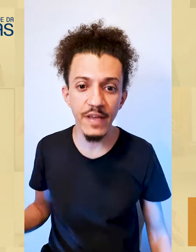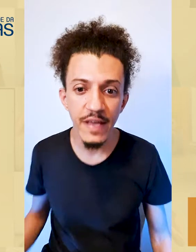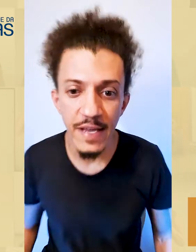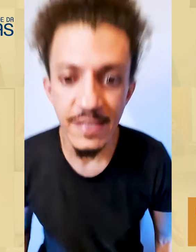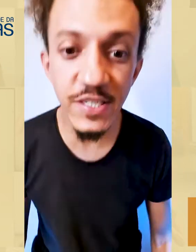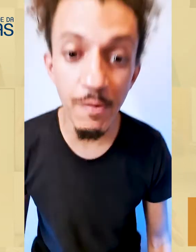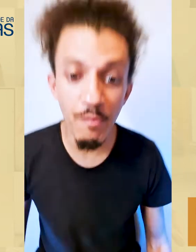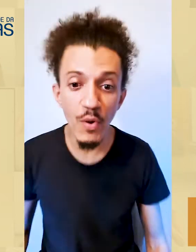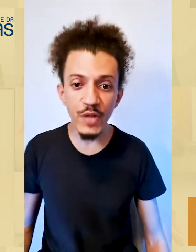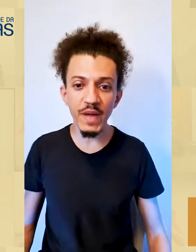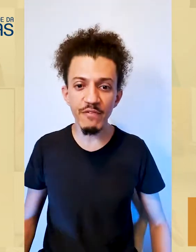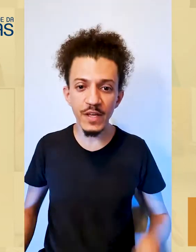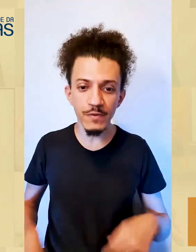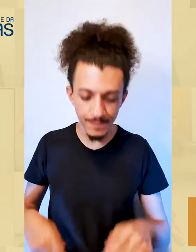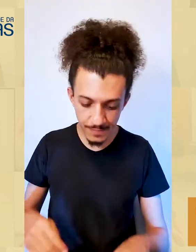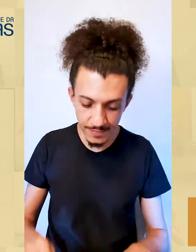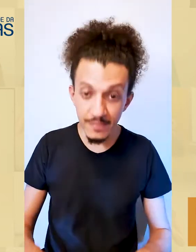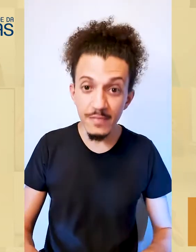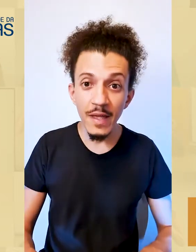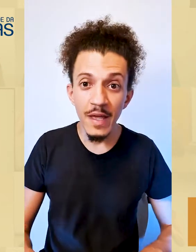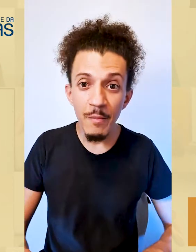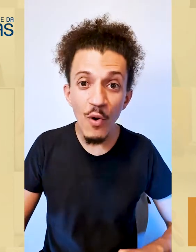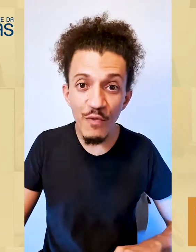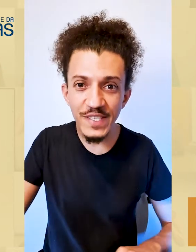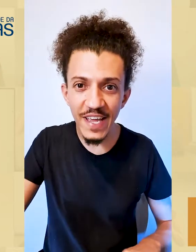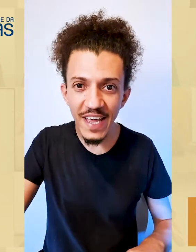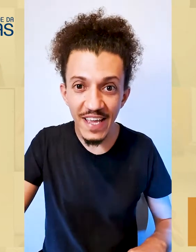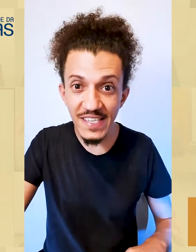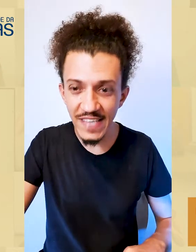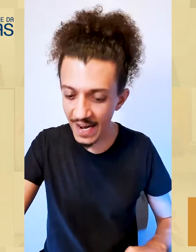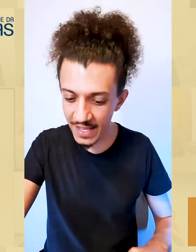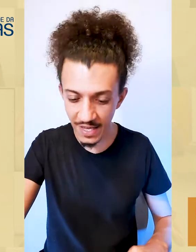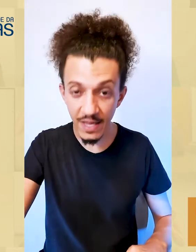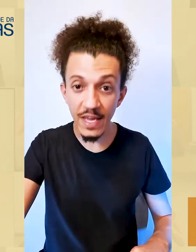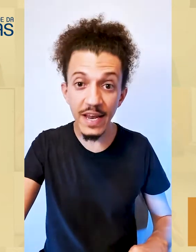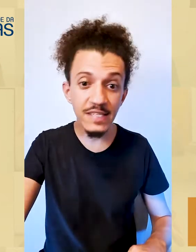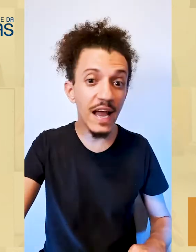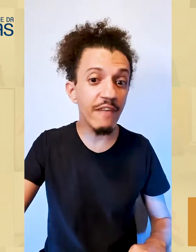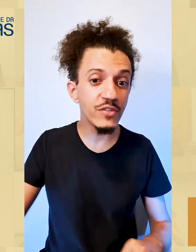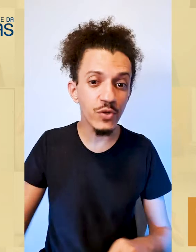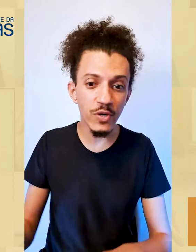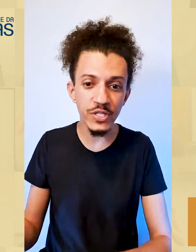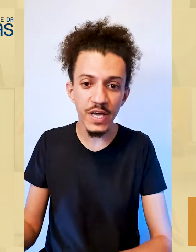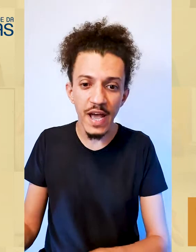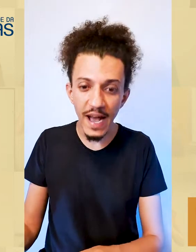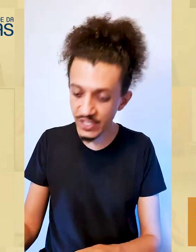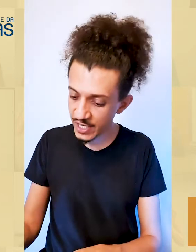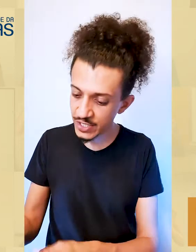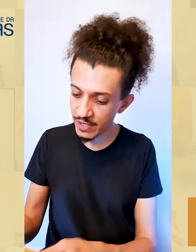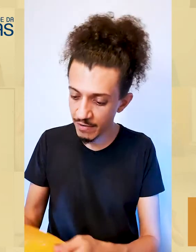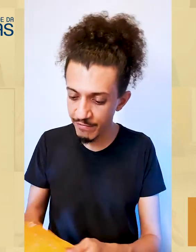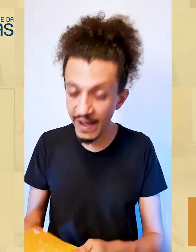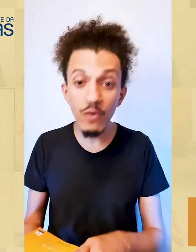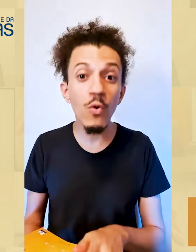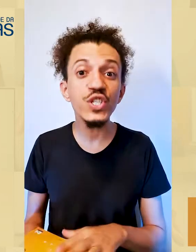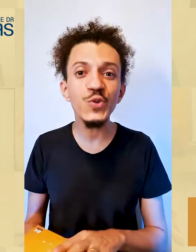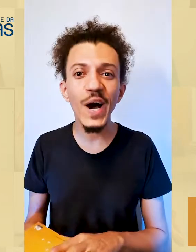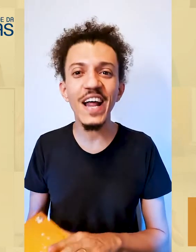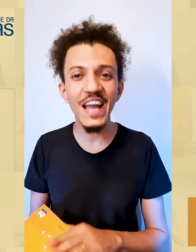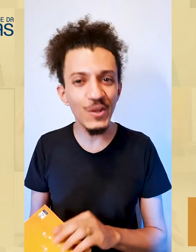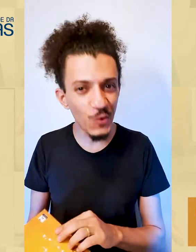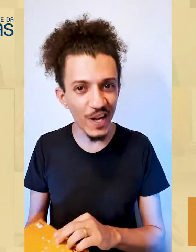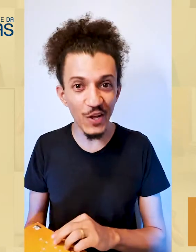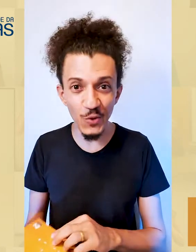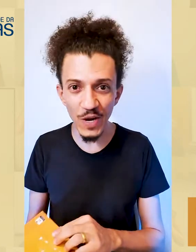live, seja muito bem-vindo por você estar aqui. E nessa live de hoje, a gente vai